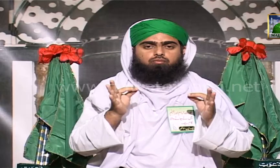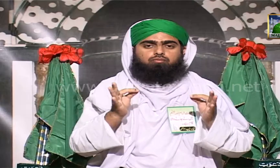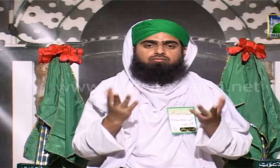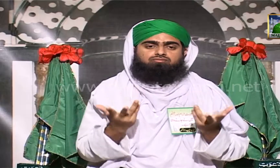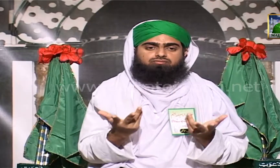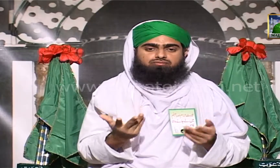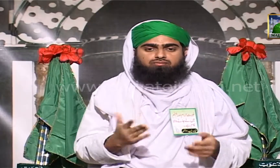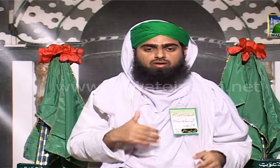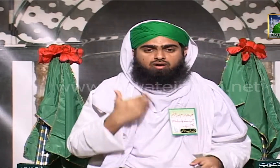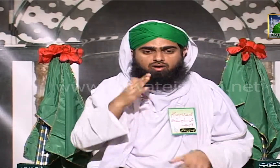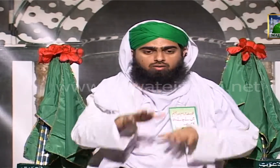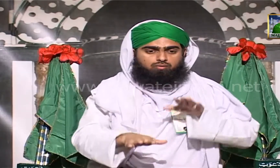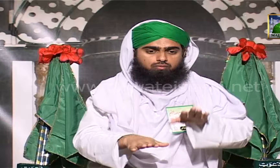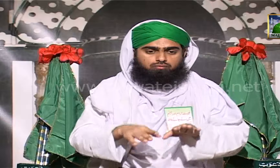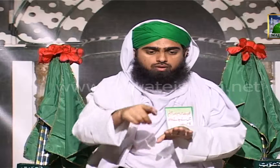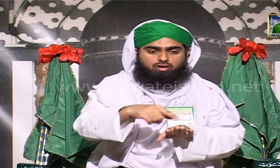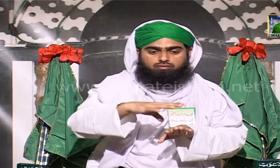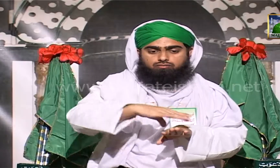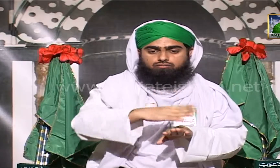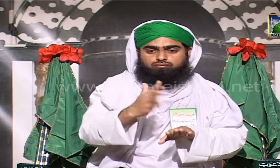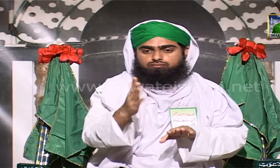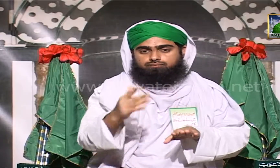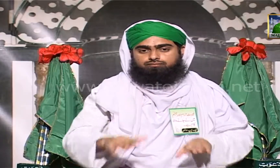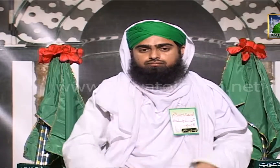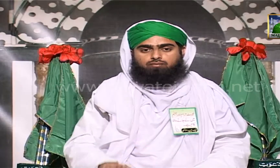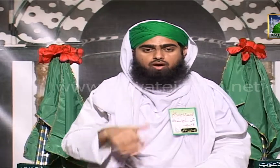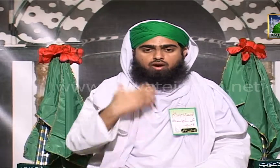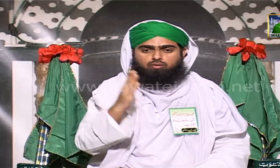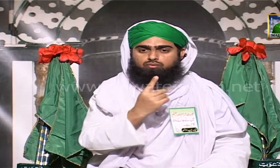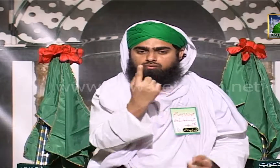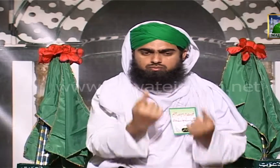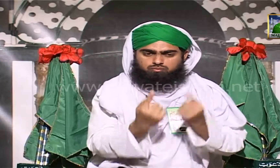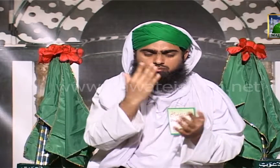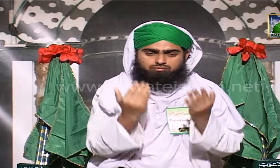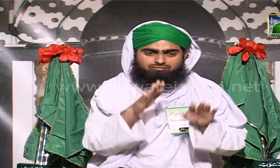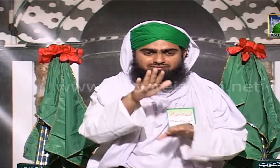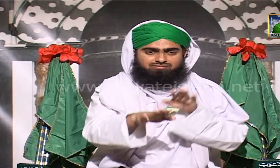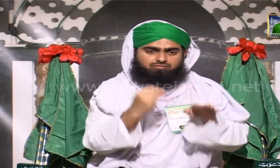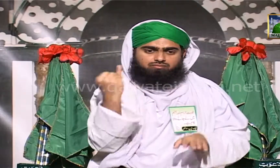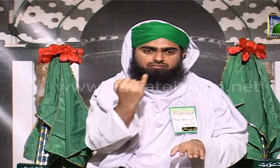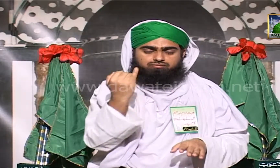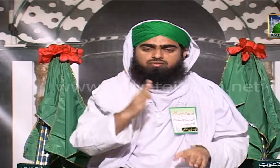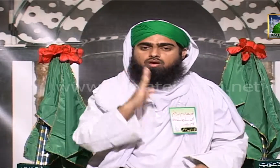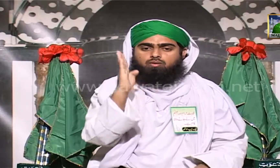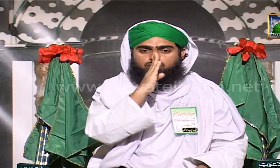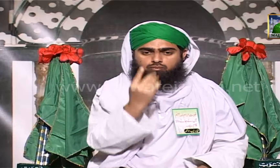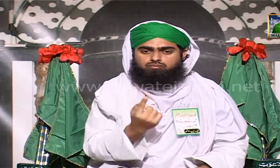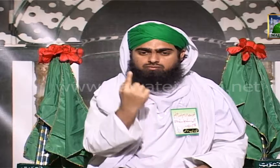میں عموماً جوتے نہیں ہوتے تھے اور کانٹوں پر پھرتے رہتے تھے، گھاس اور